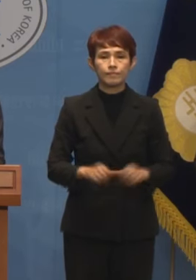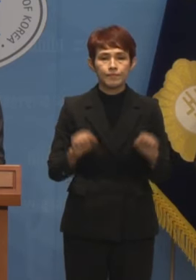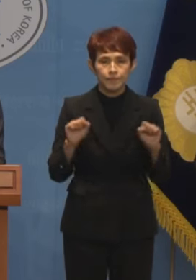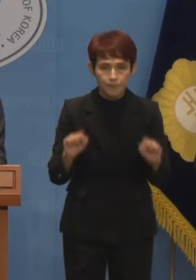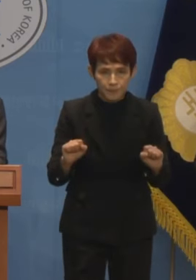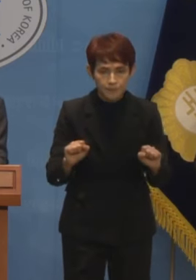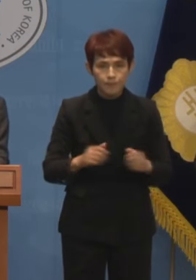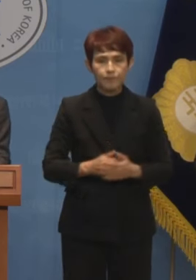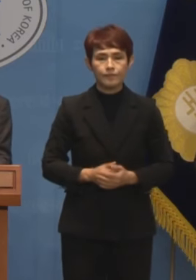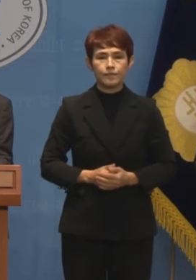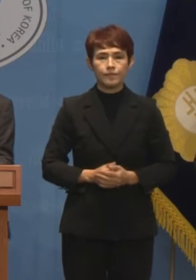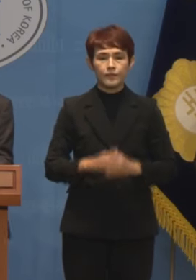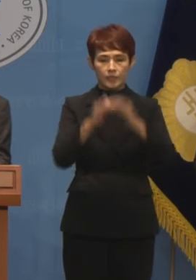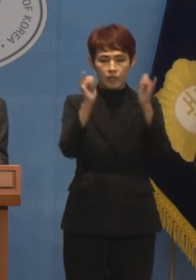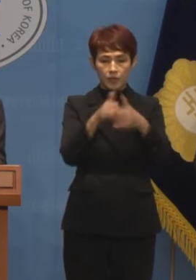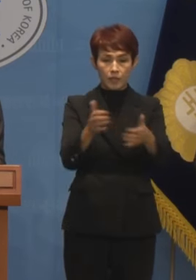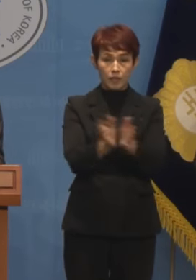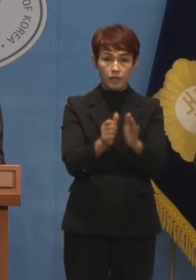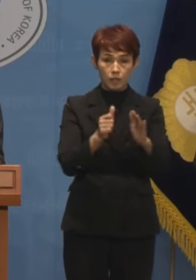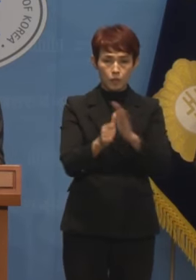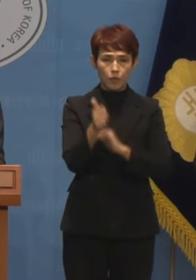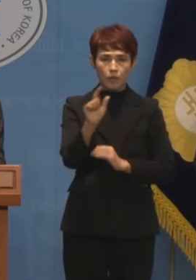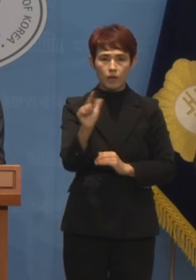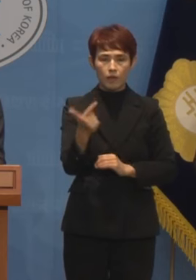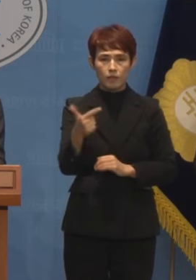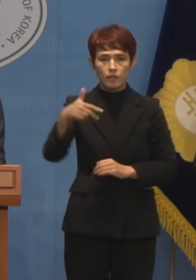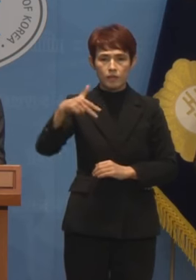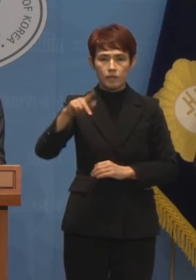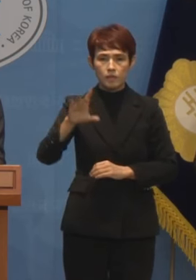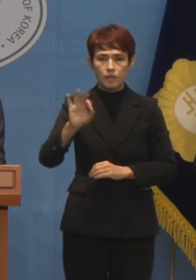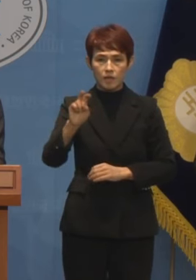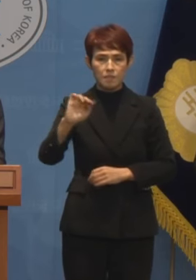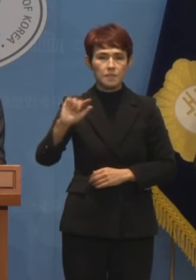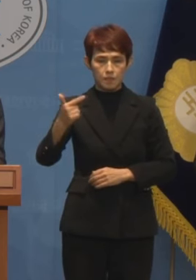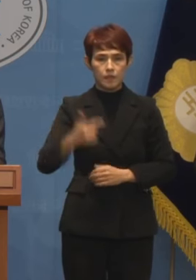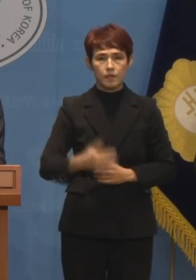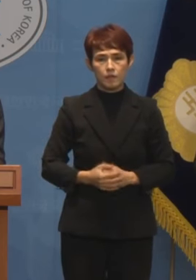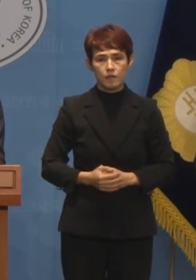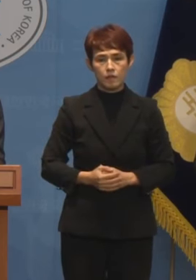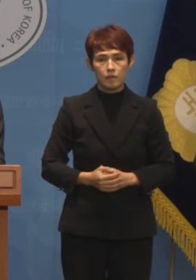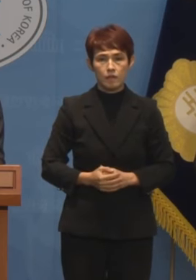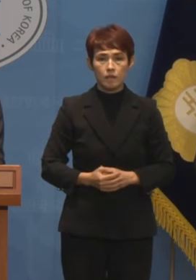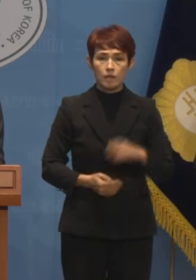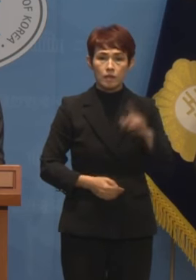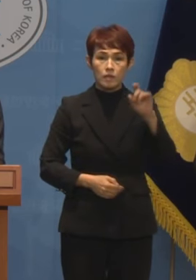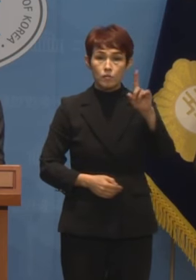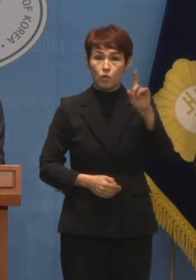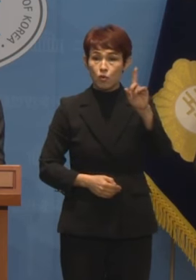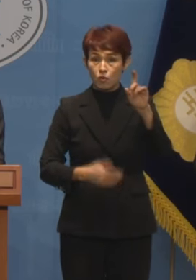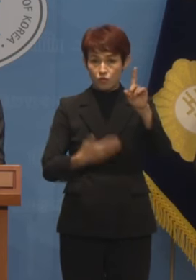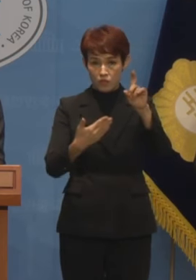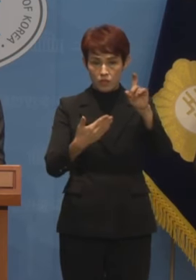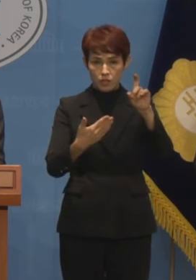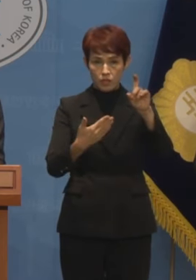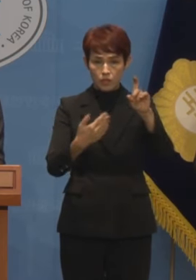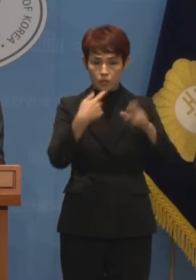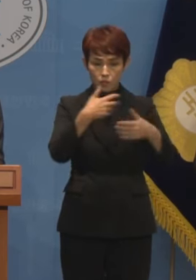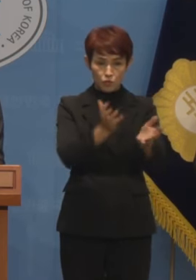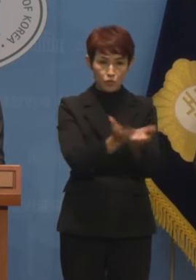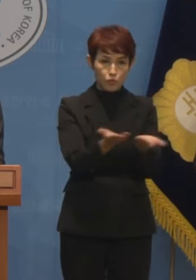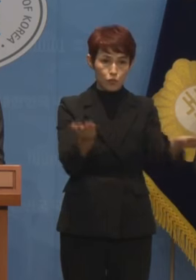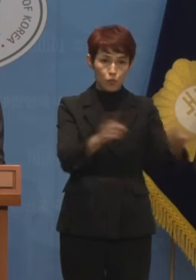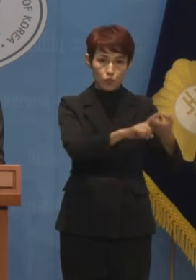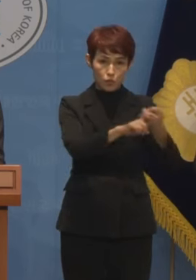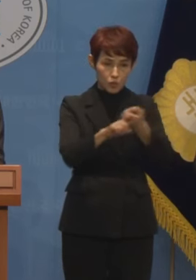안녕하십니까. 사회민주당 대표 국회의원 한창민입니다. 경찰은 지난 11월 9일 진행된 민주노총 주최